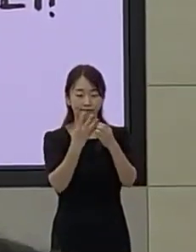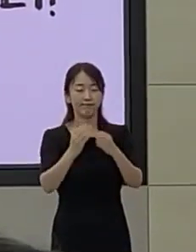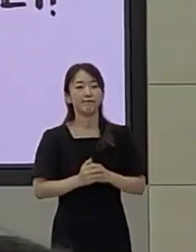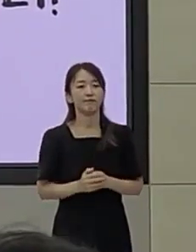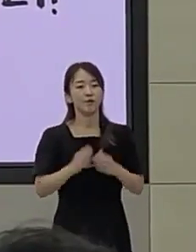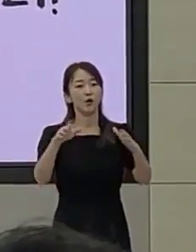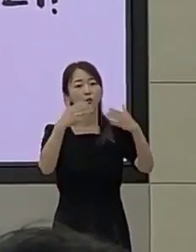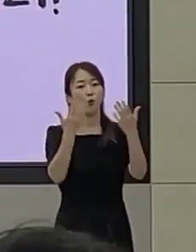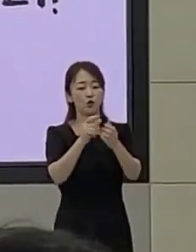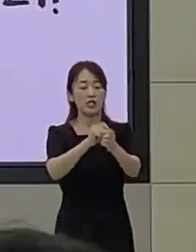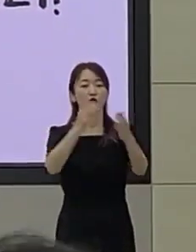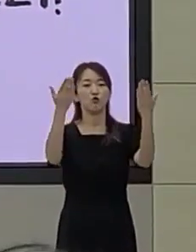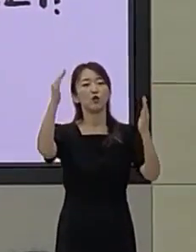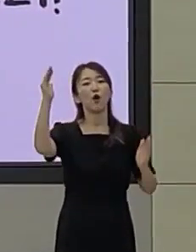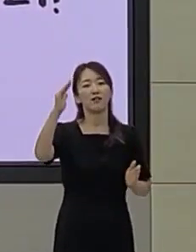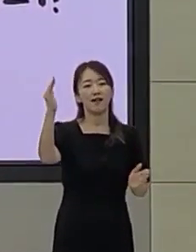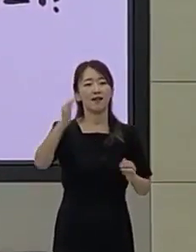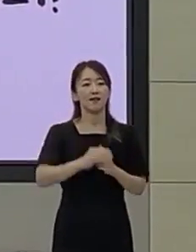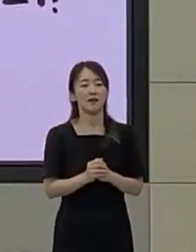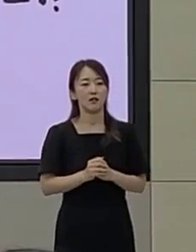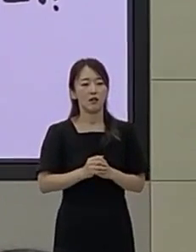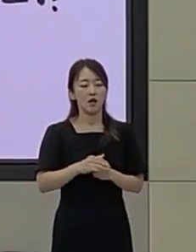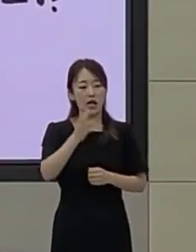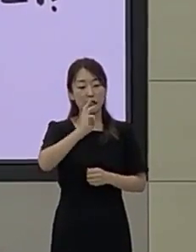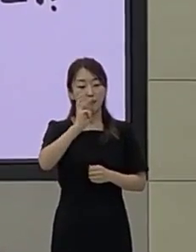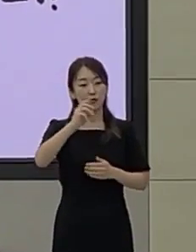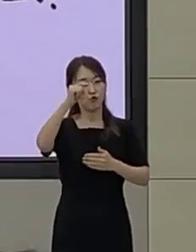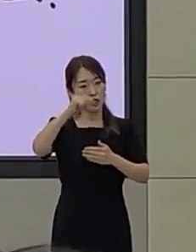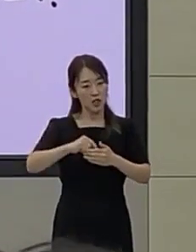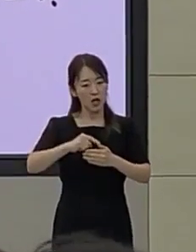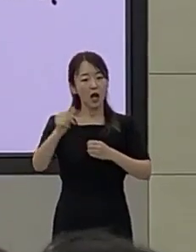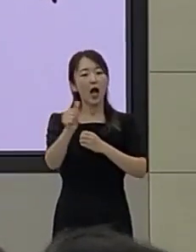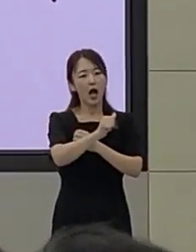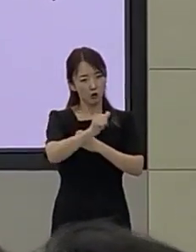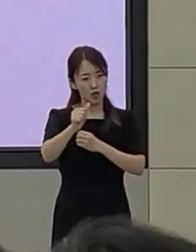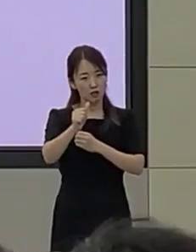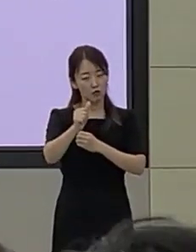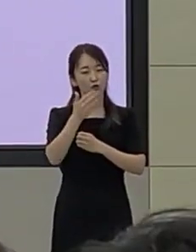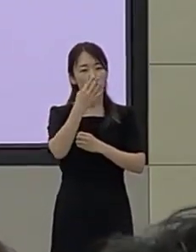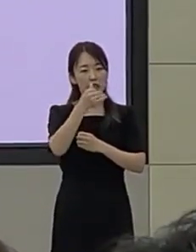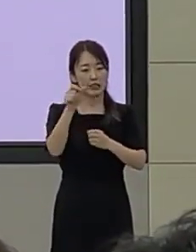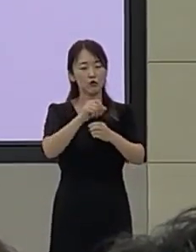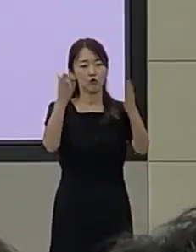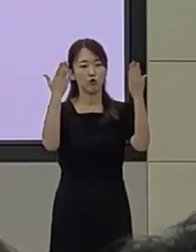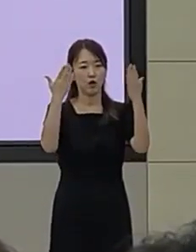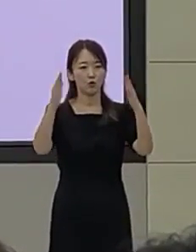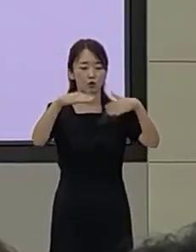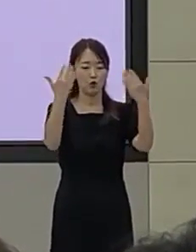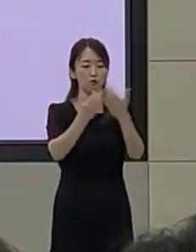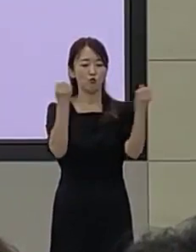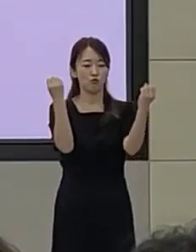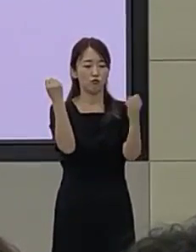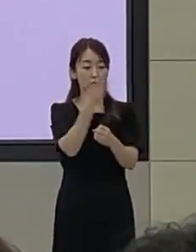넷째, 모든 특수학교 학생들이 30분 이내에 통학할 수 있도록 특수학교를